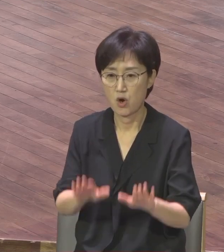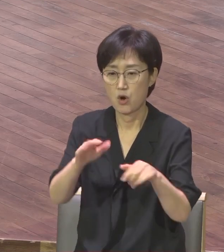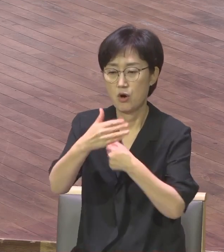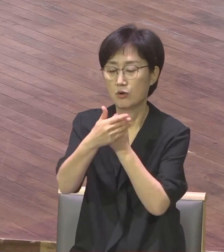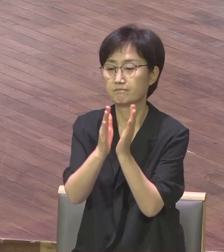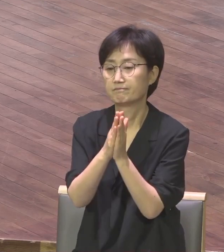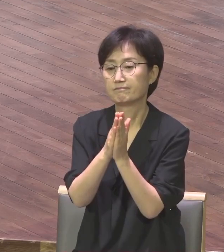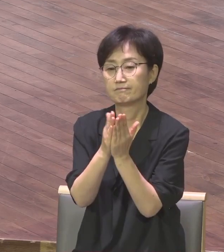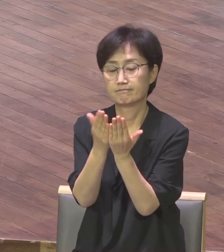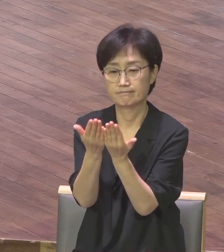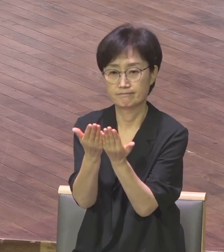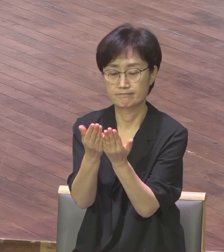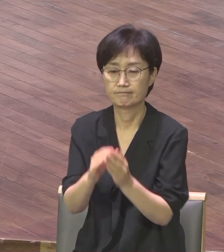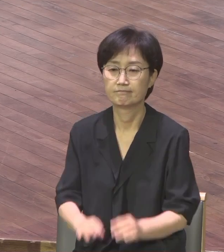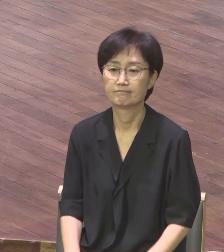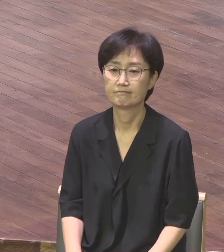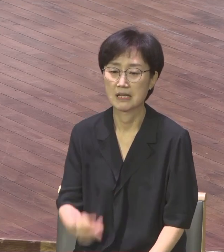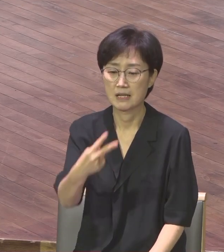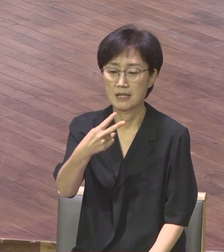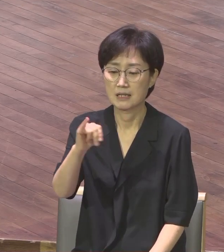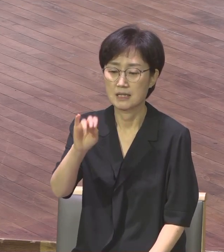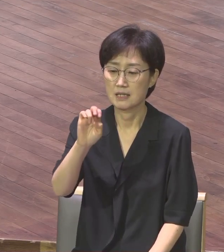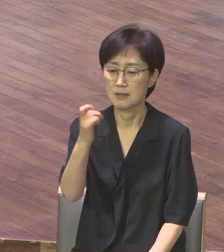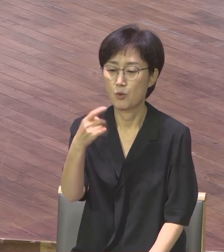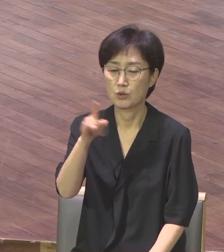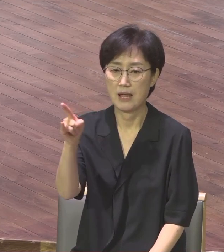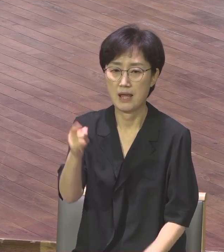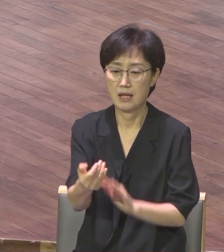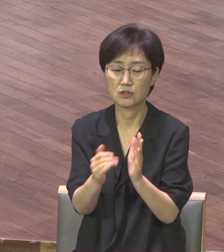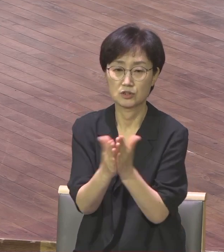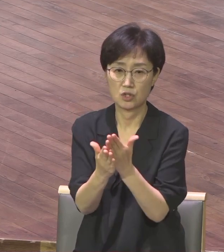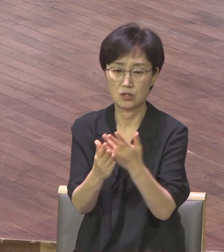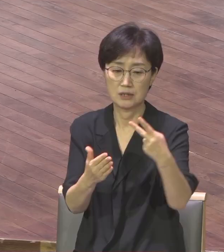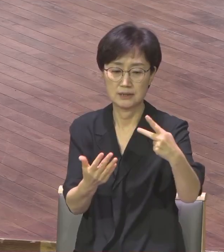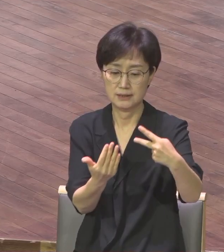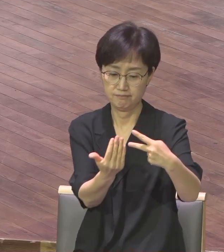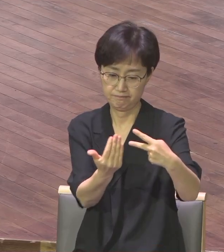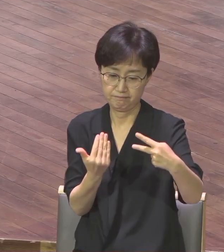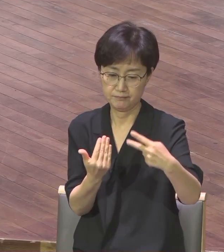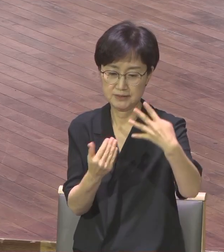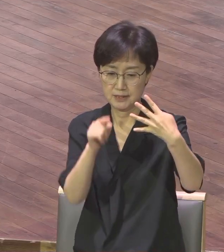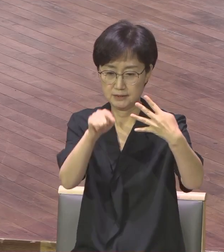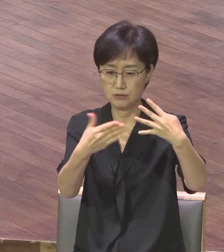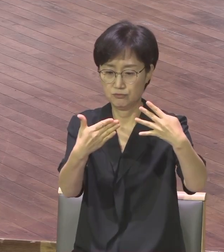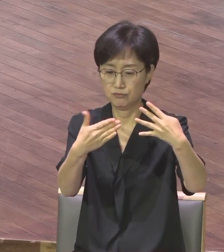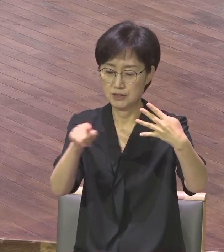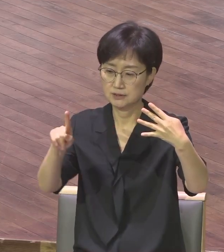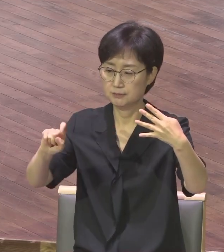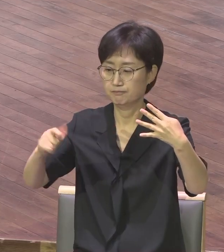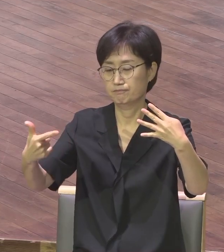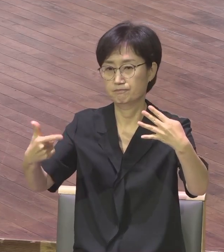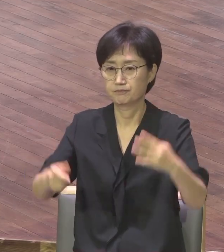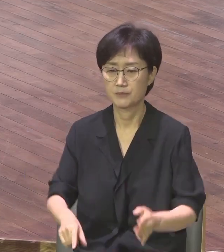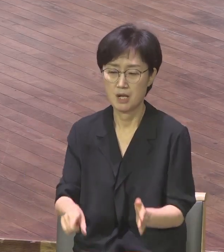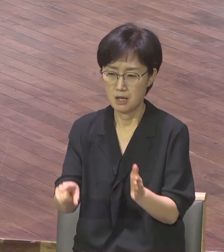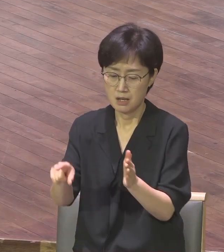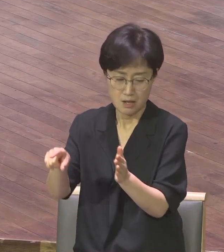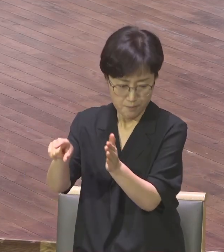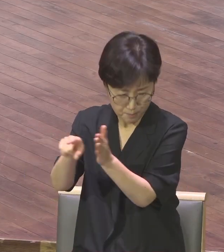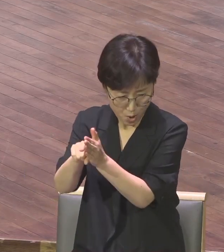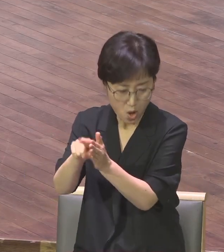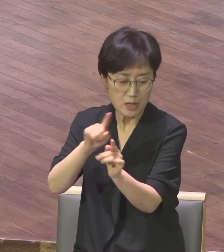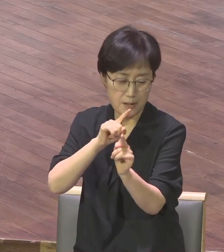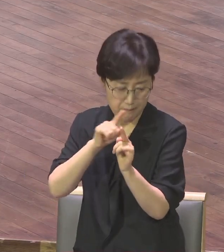오늘 은혜 받고 성취될 하나님 말씀은 디모데전서 4장 9절에서 16절 말씀입니다. 미쁘다 이